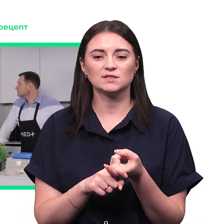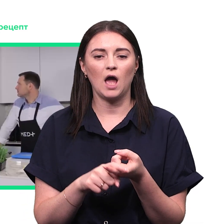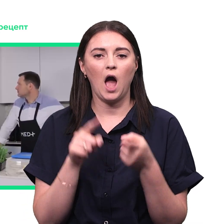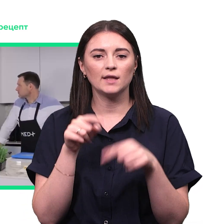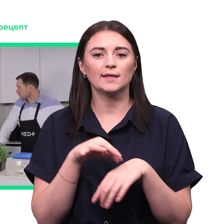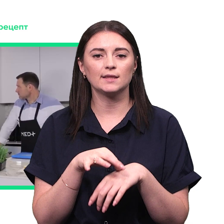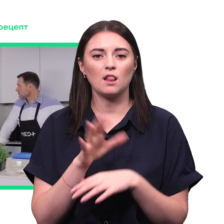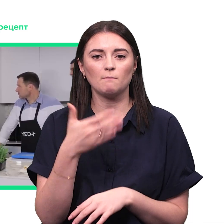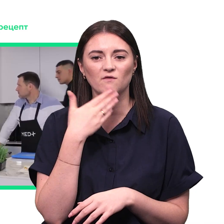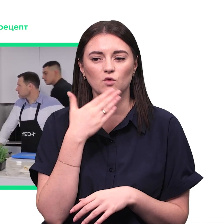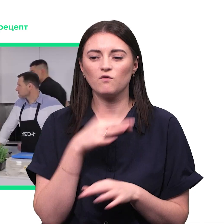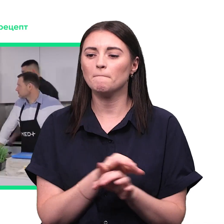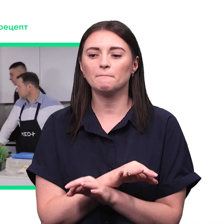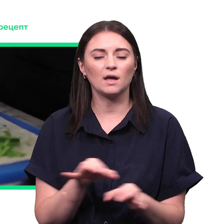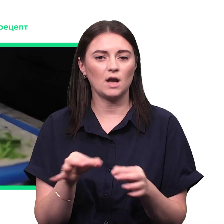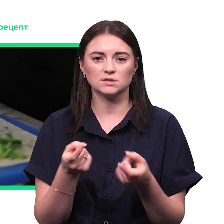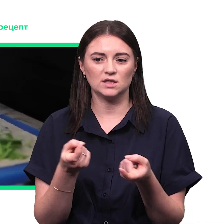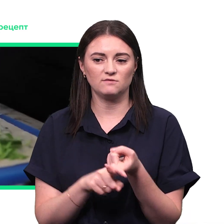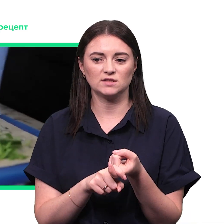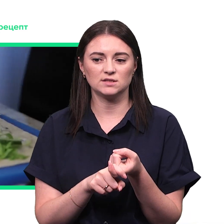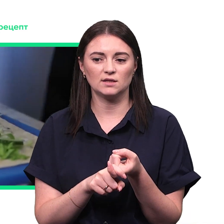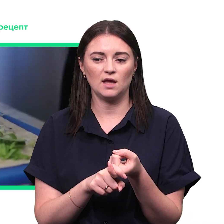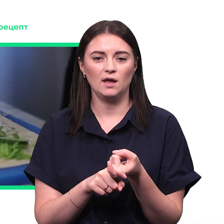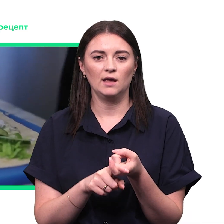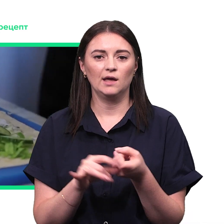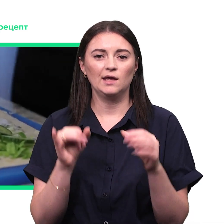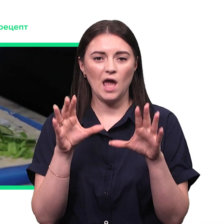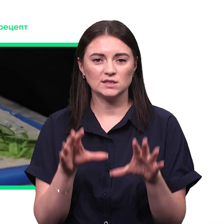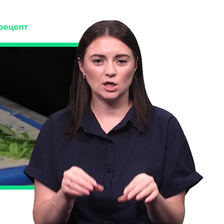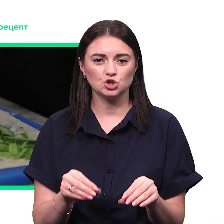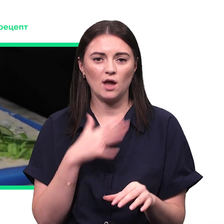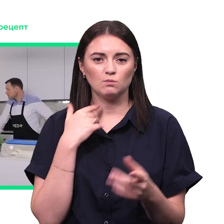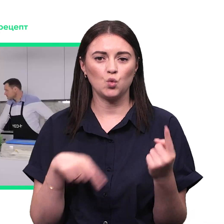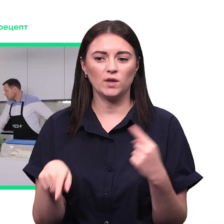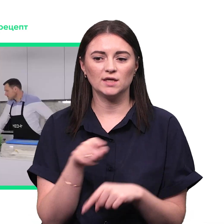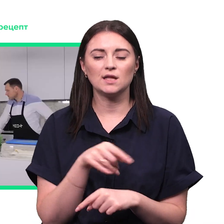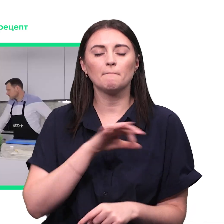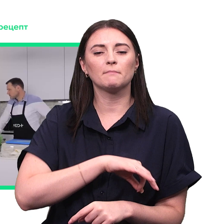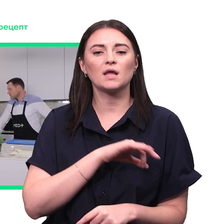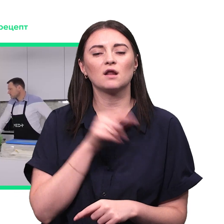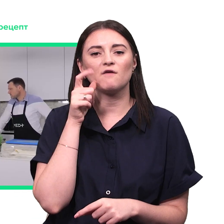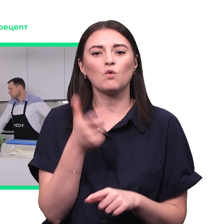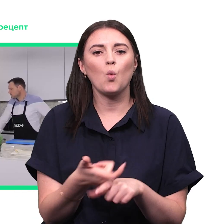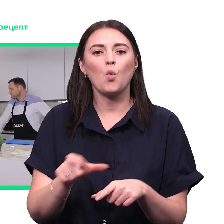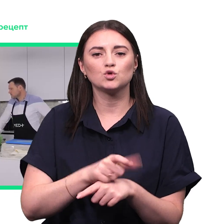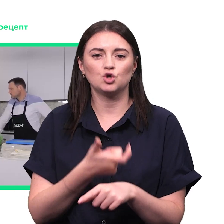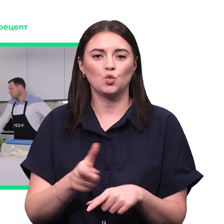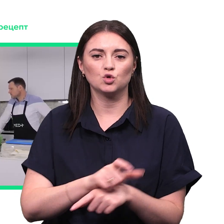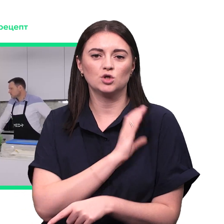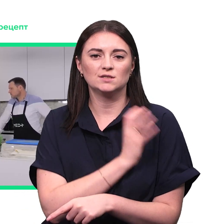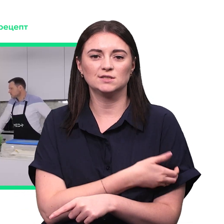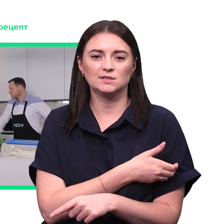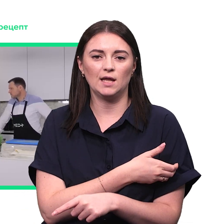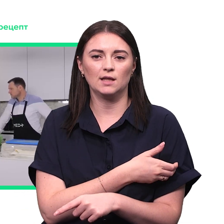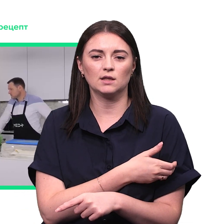крови. Прекрасно связывается. И осаждает многие из них. Потребляя сахар, вы очень-очень сильно гробите